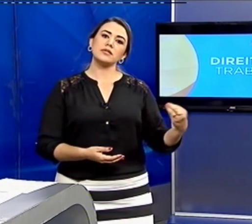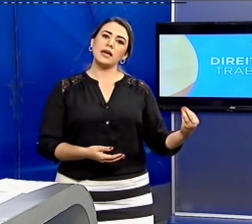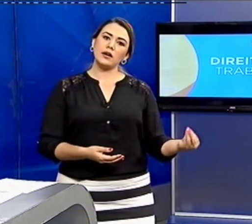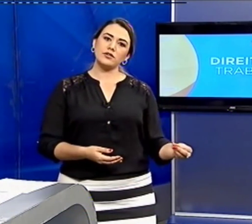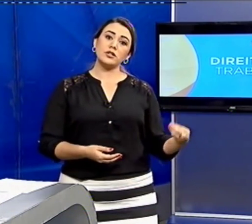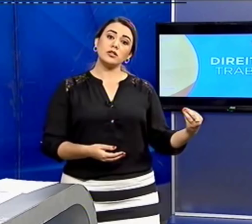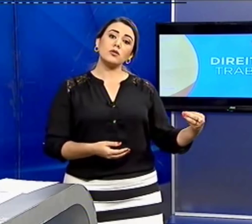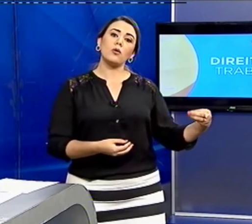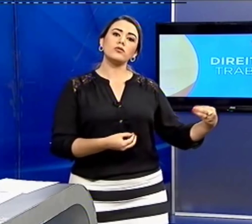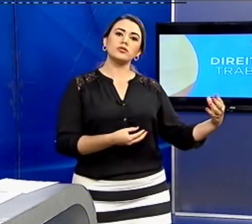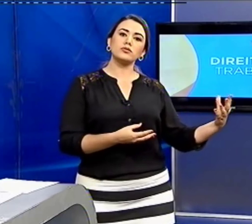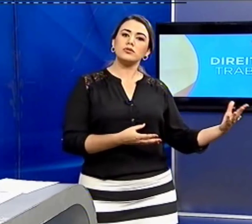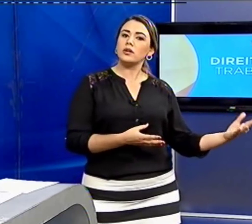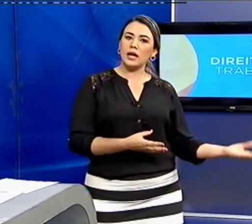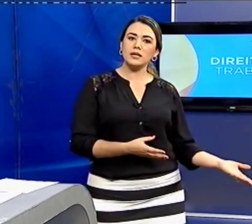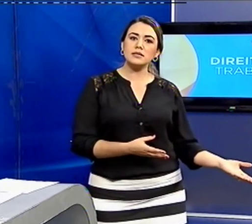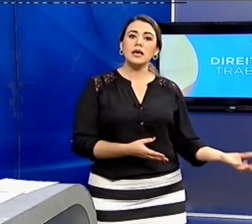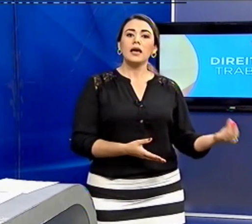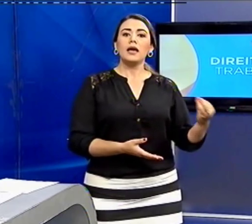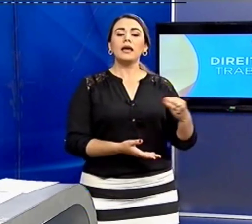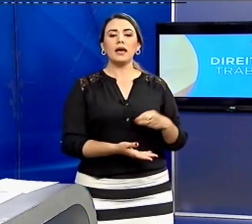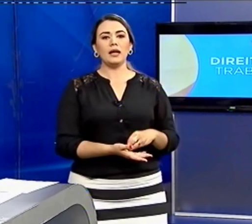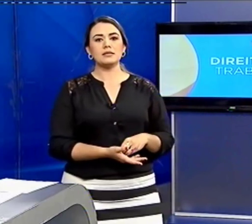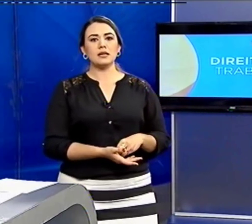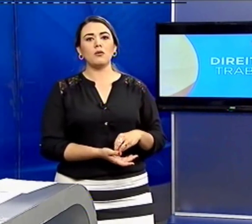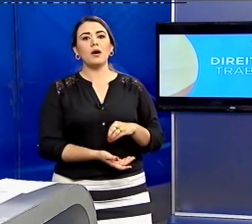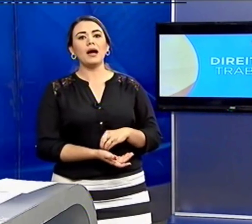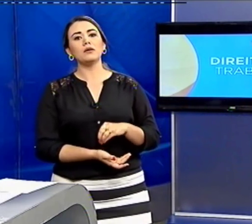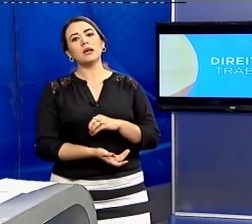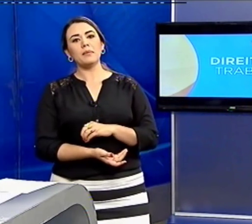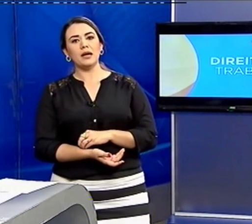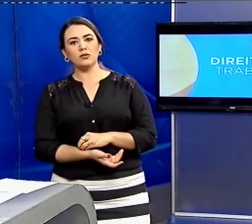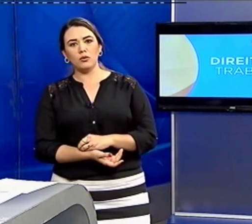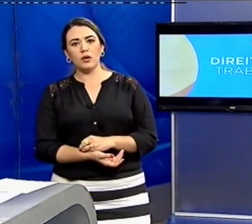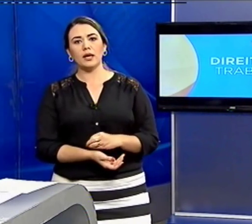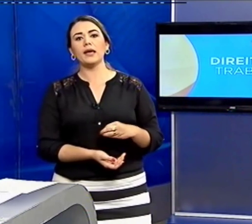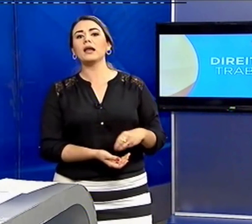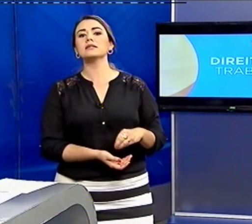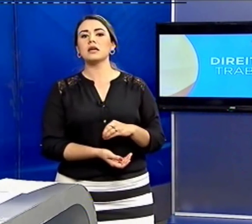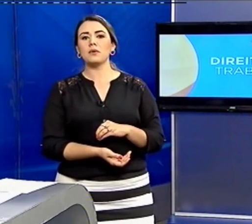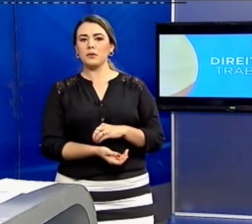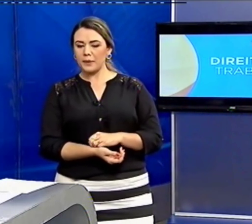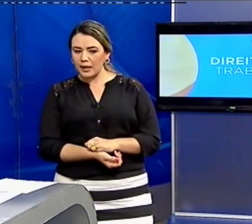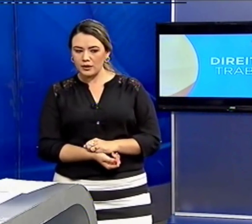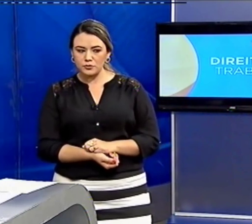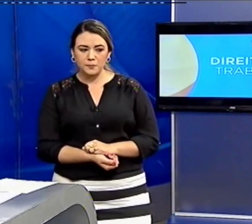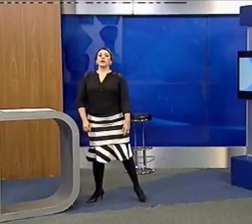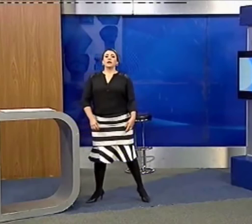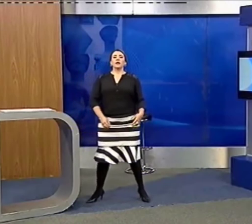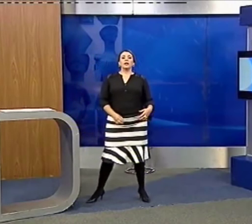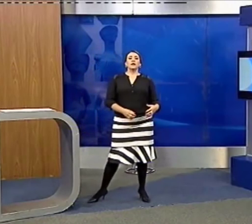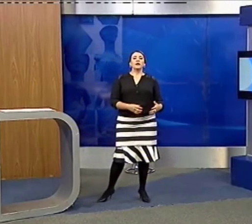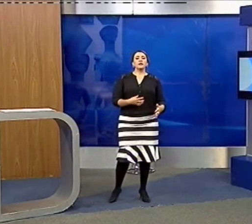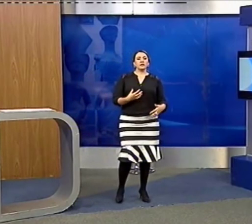e garantias constitucionais em relação ao trabalhador, em relação ao empregado.